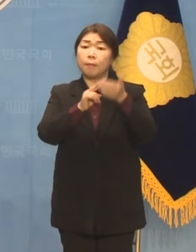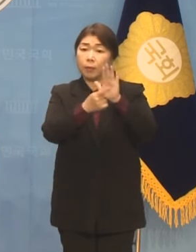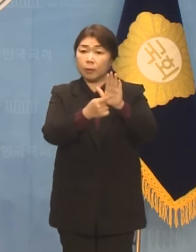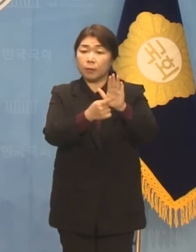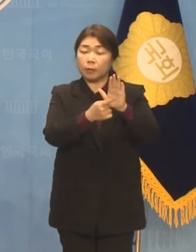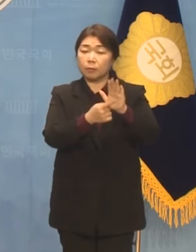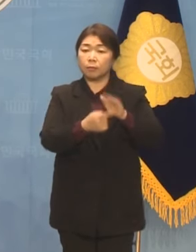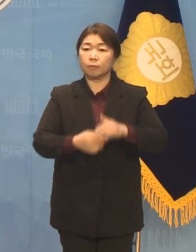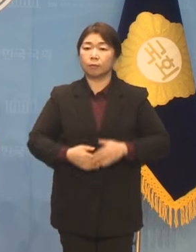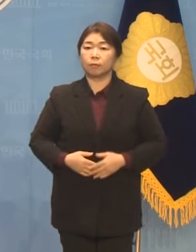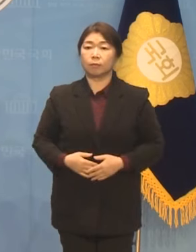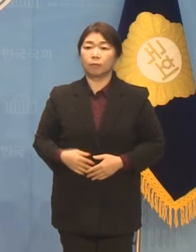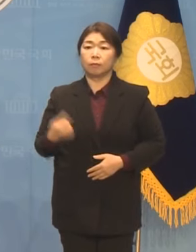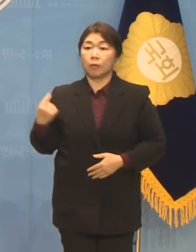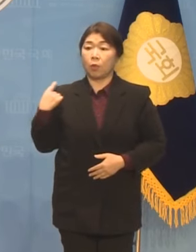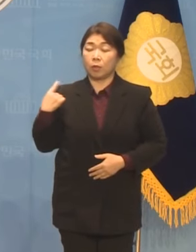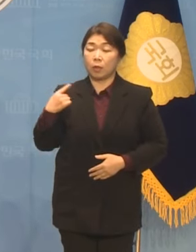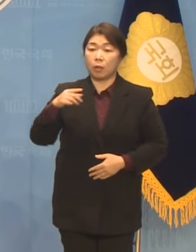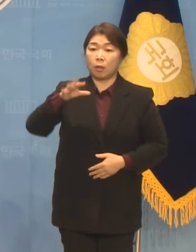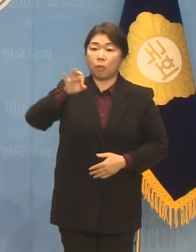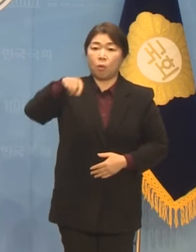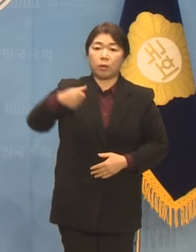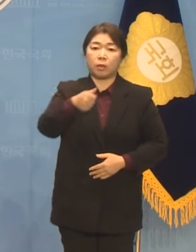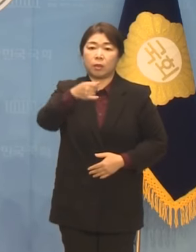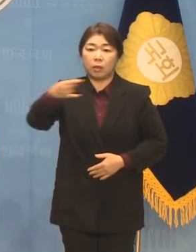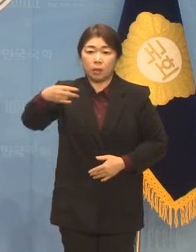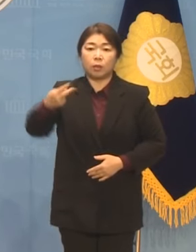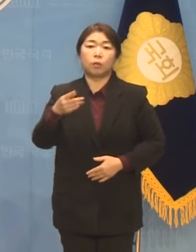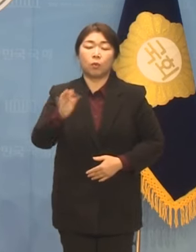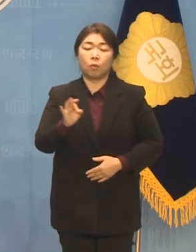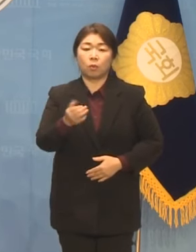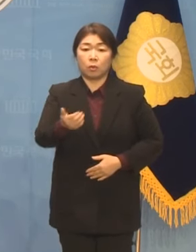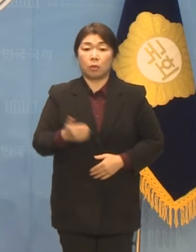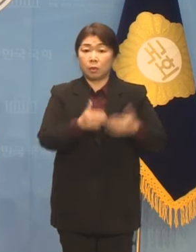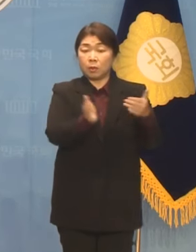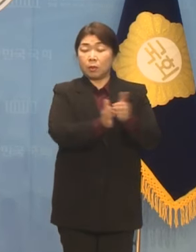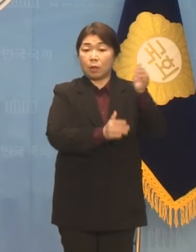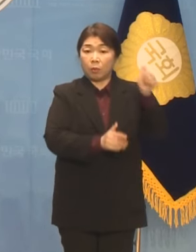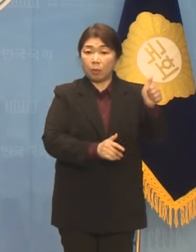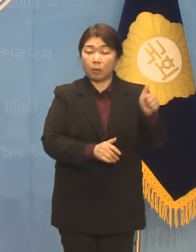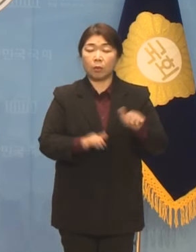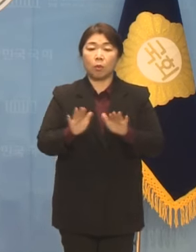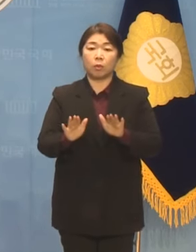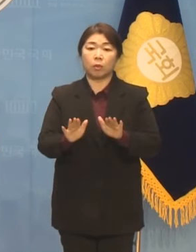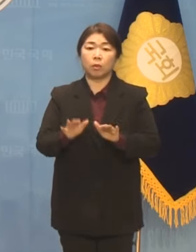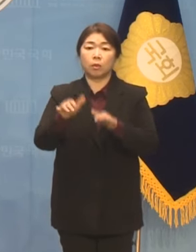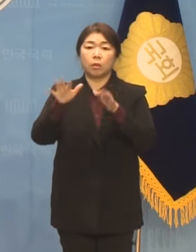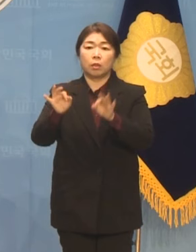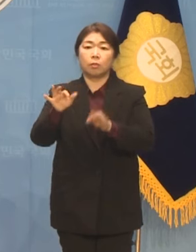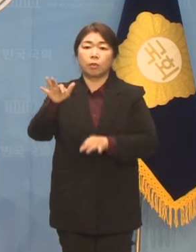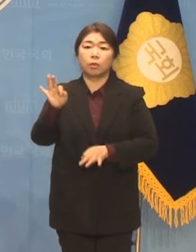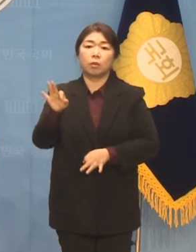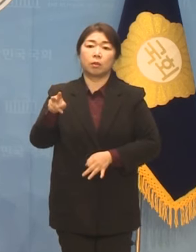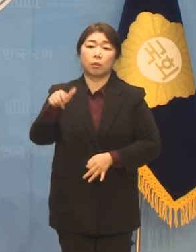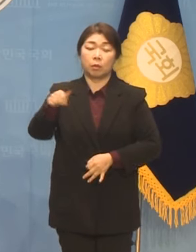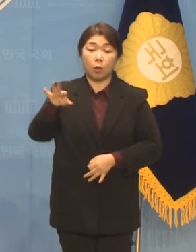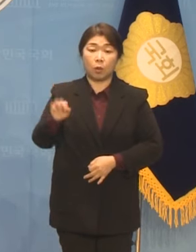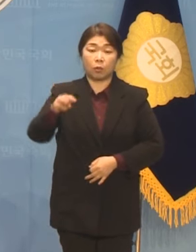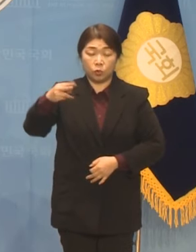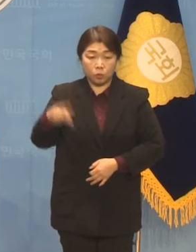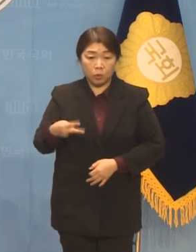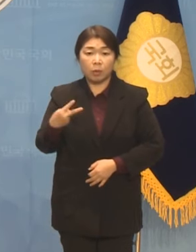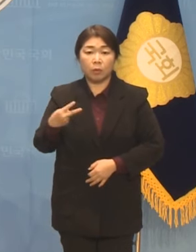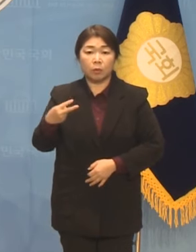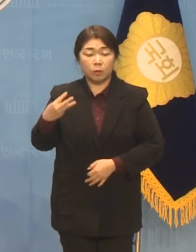어제는 원희룡 전 장관, 오늘은 김경률 비대위원. 국민의힘 한동훈 비대위원장이